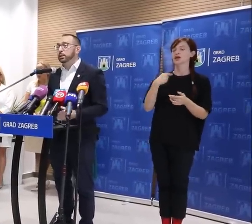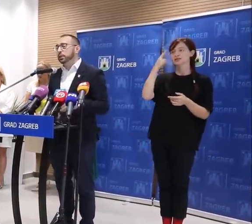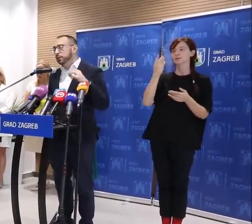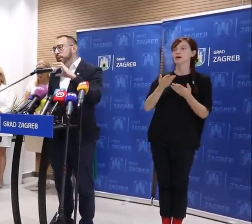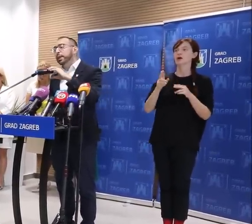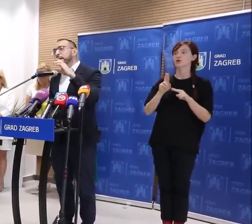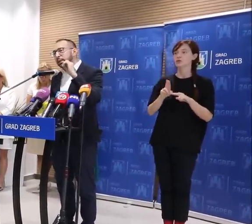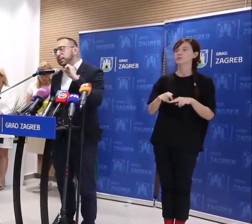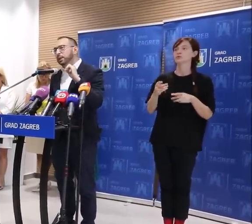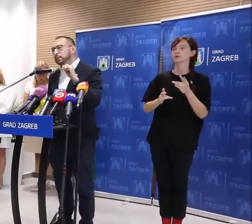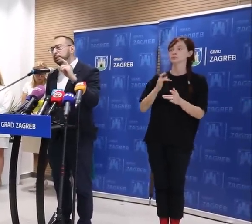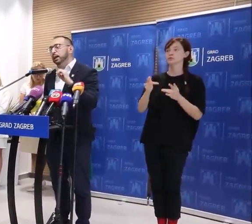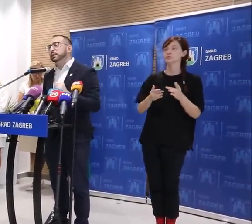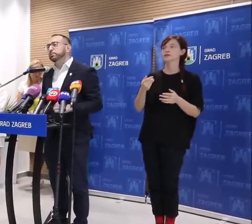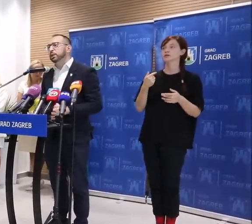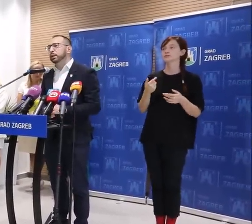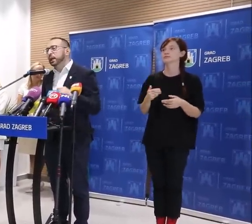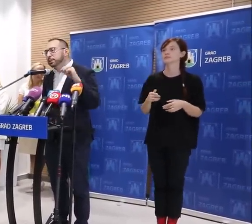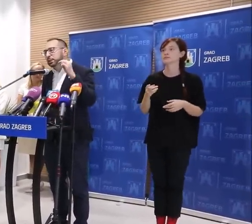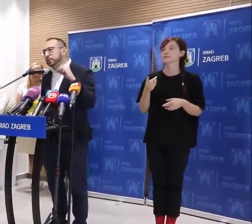ću vam postaviti konkretno pitanje.